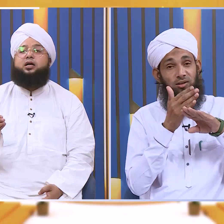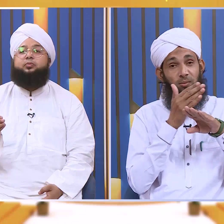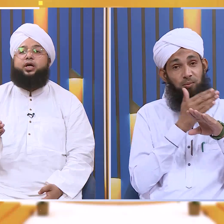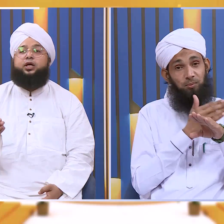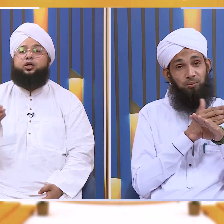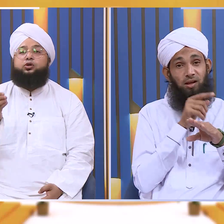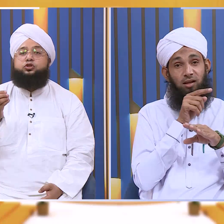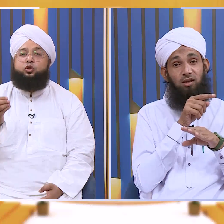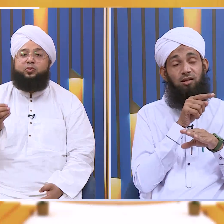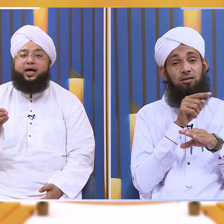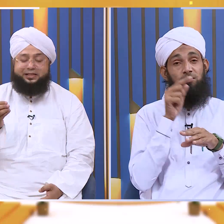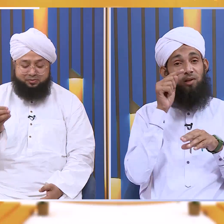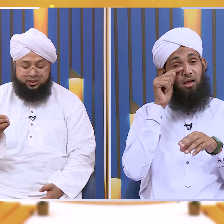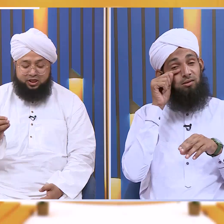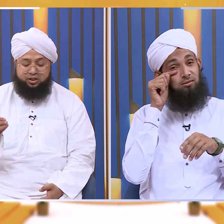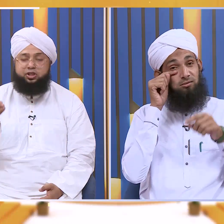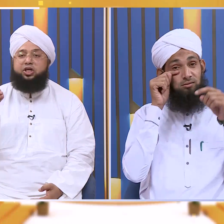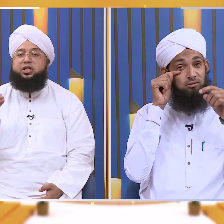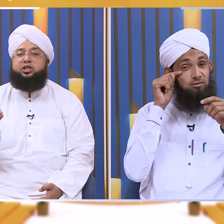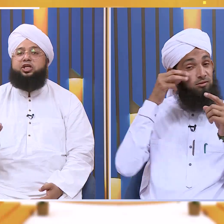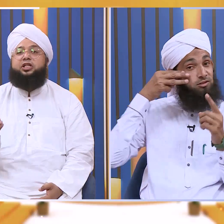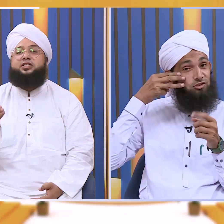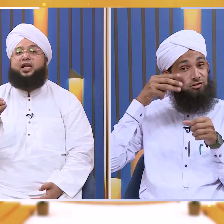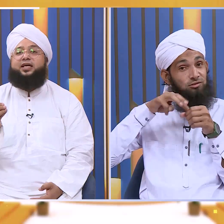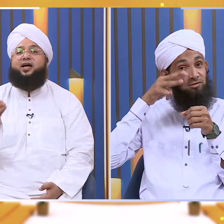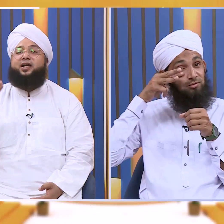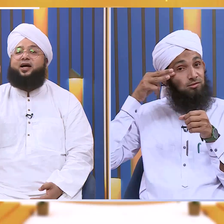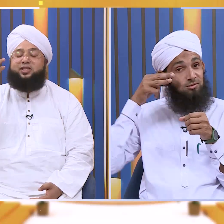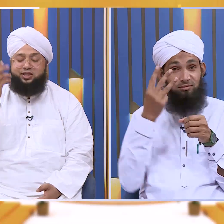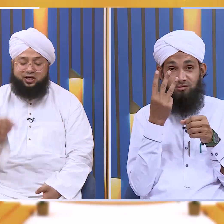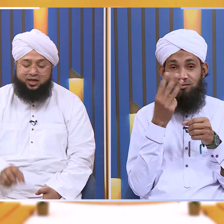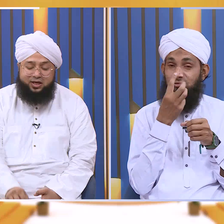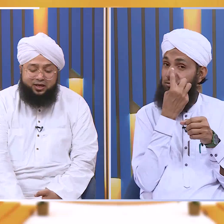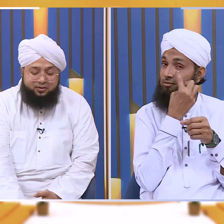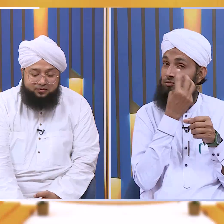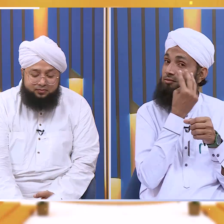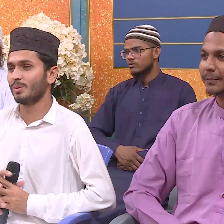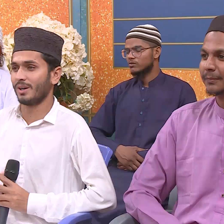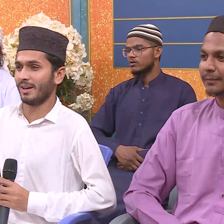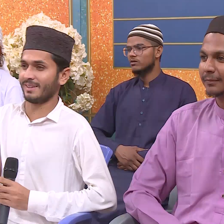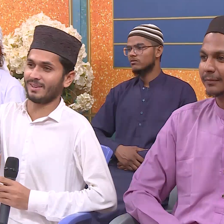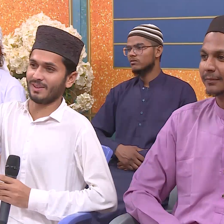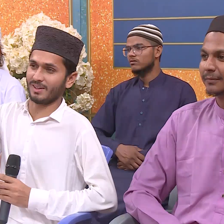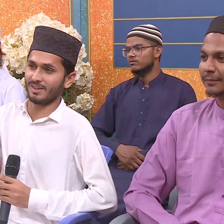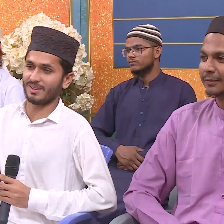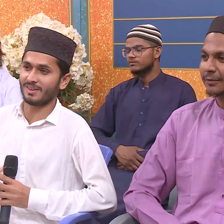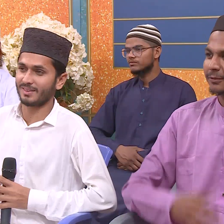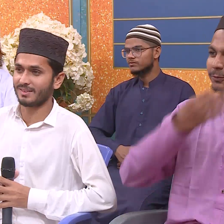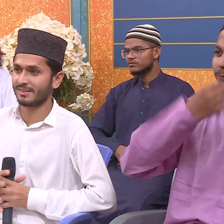میں سرما عصمت کی 3 سلائیاں لگاتے تھے۔ سبحان اللہ۔ سبحان اللہ سبحان